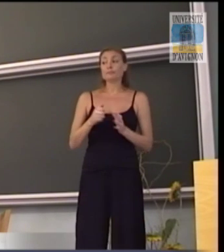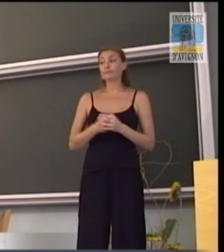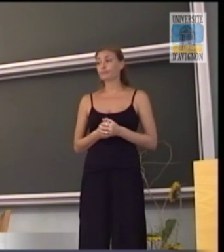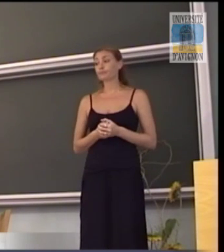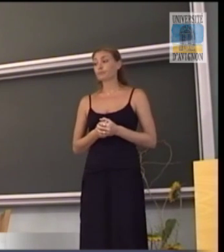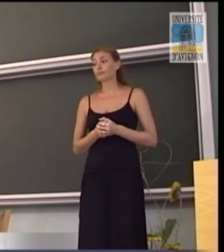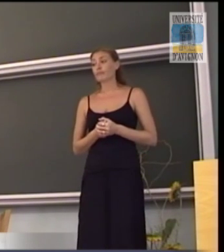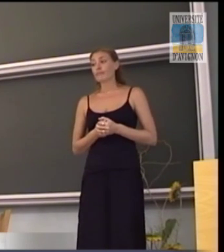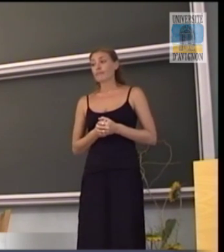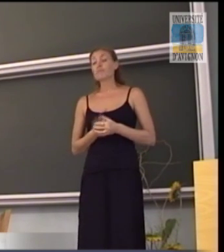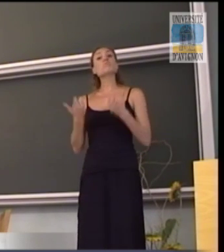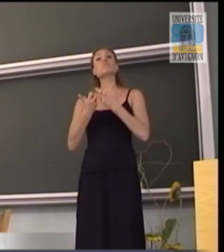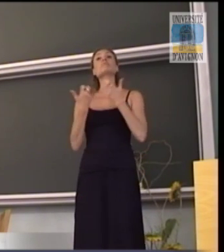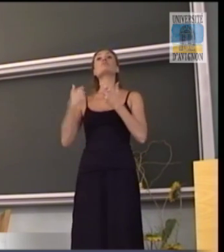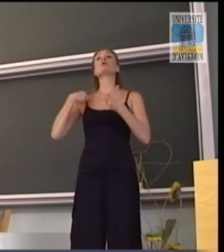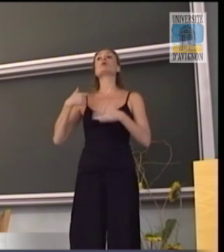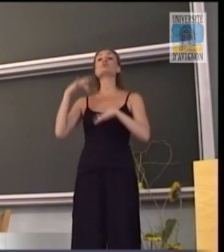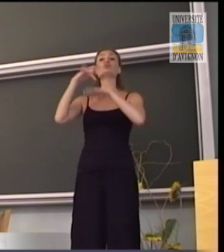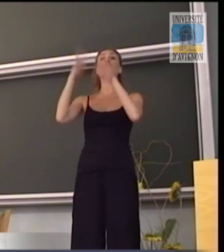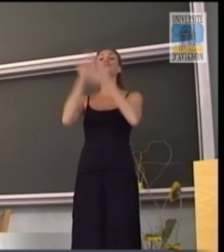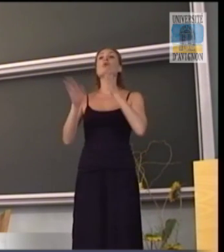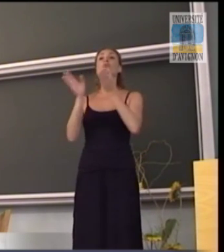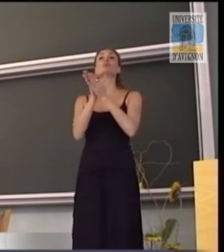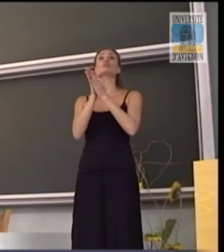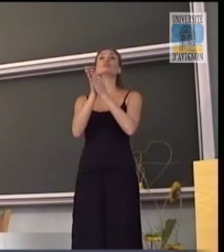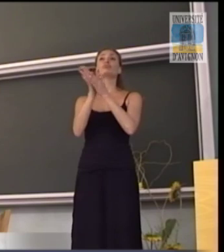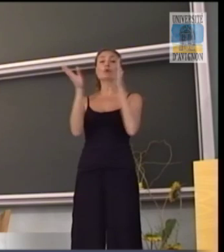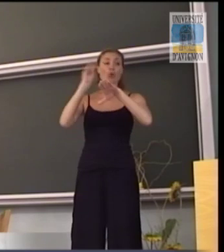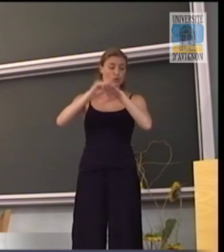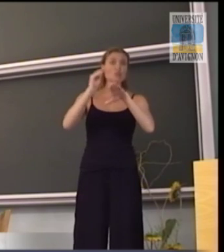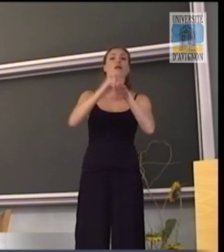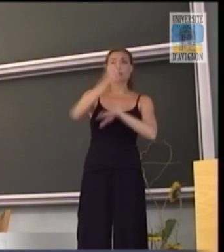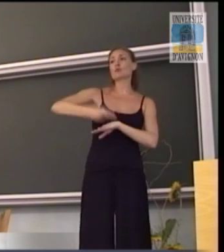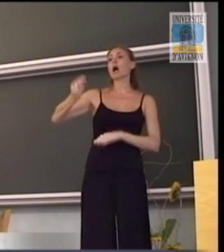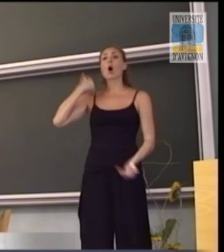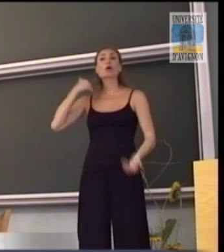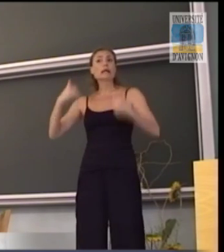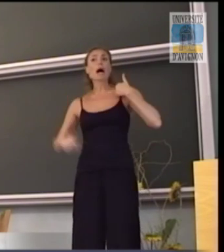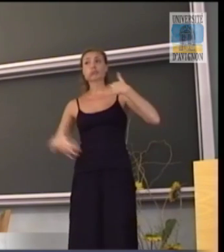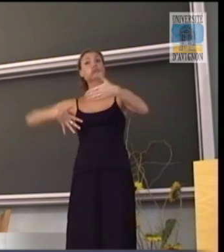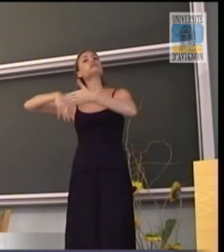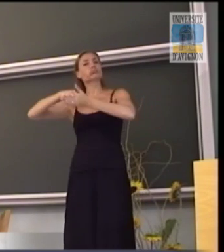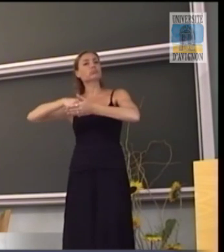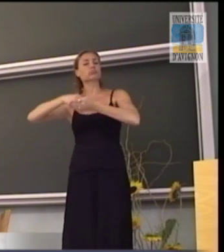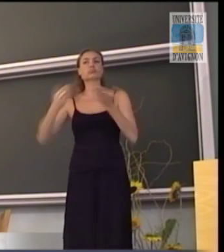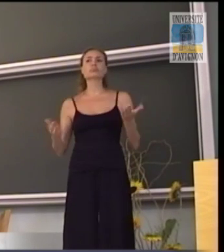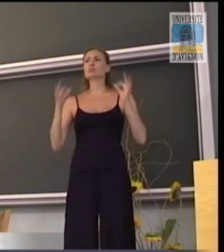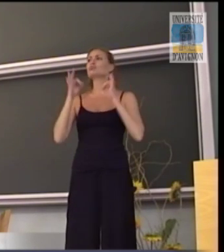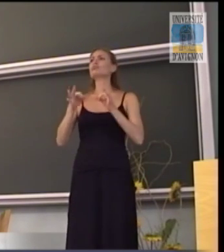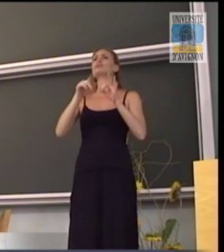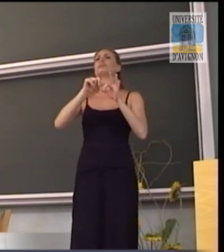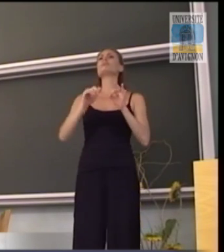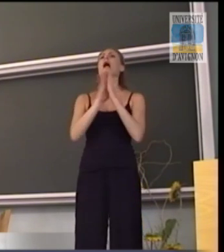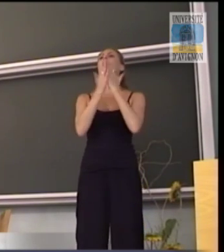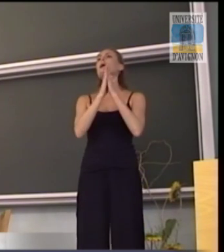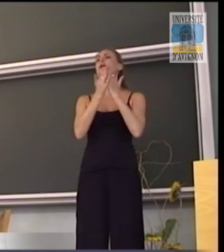je participais au Conseil national du handicap, qui a fait un livre que je vous encourage à lire, qui est « Lettre au président de la République à l'intention des